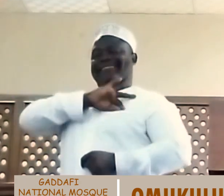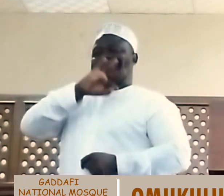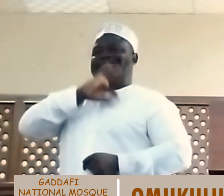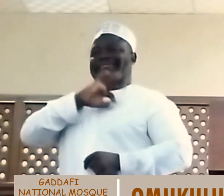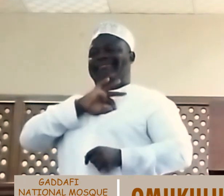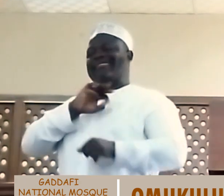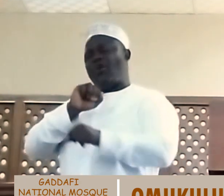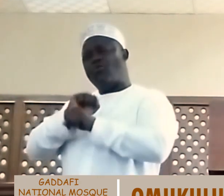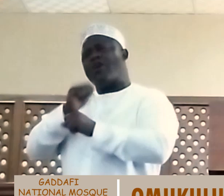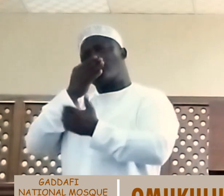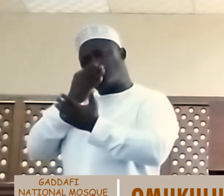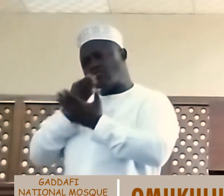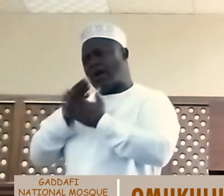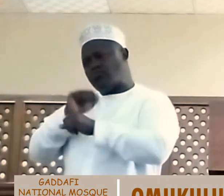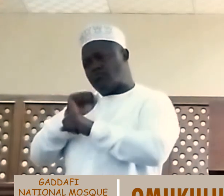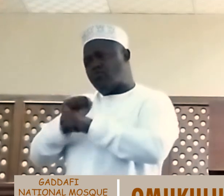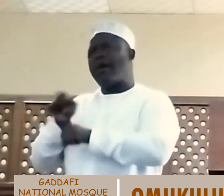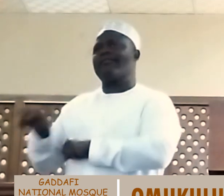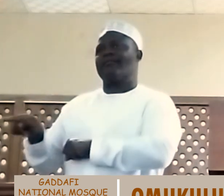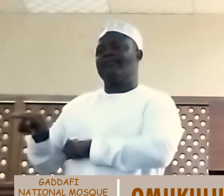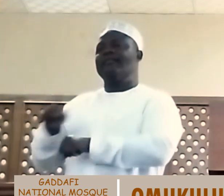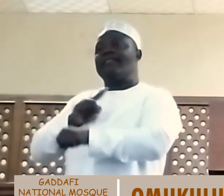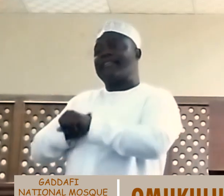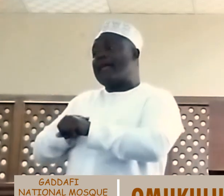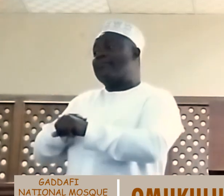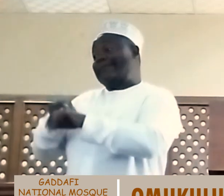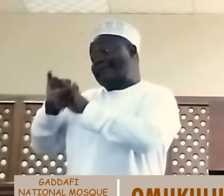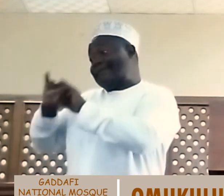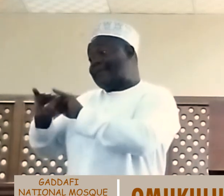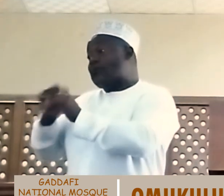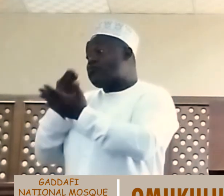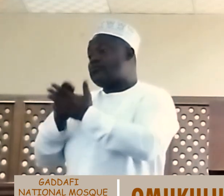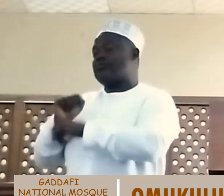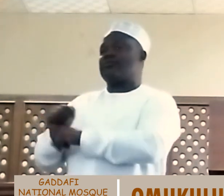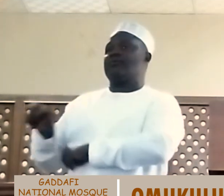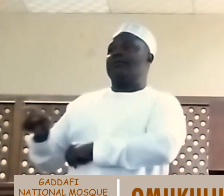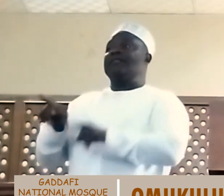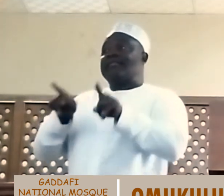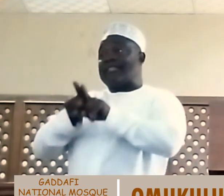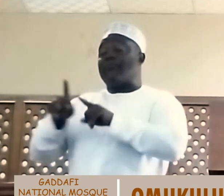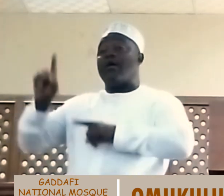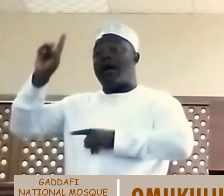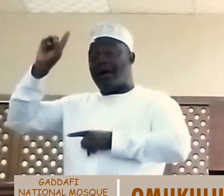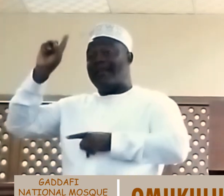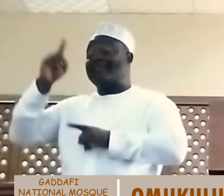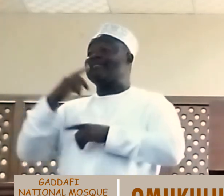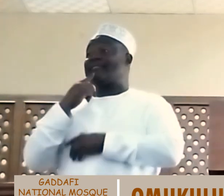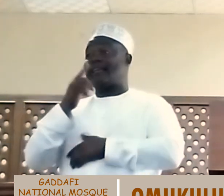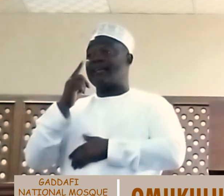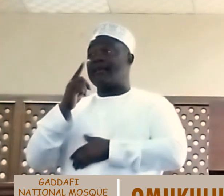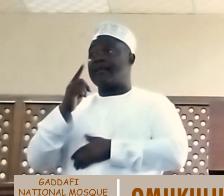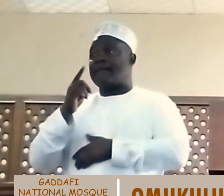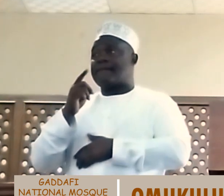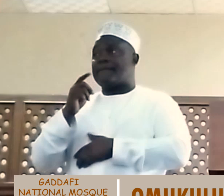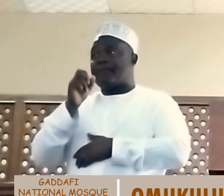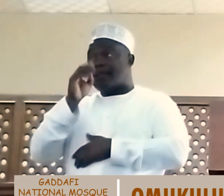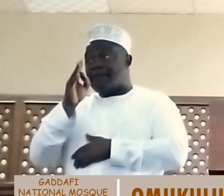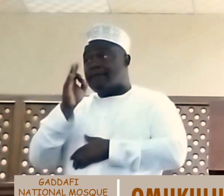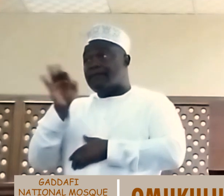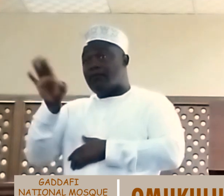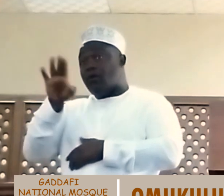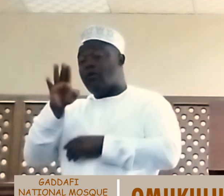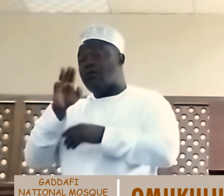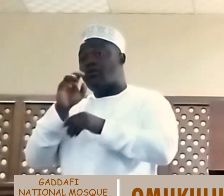mu mukululo gwe, mu ekyo kye yalekanga kirungi. Nga Allah bwe yagamba ti inna nahnu